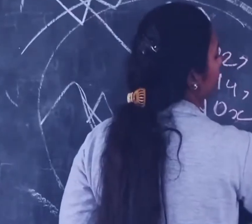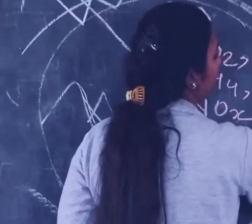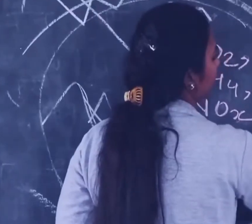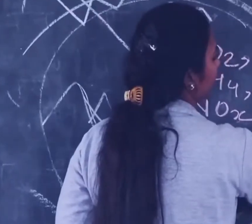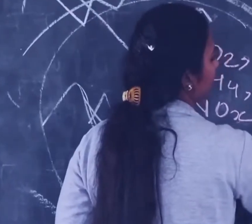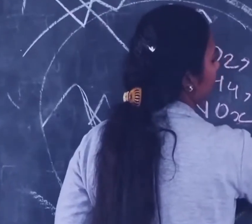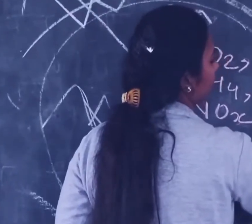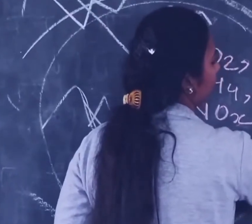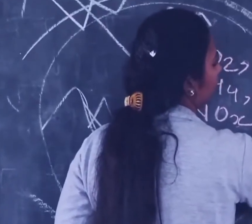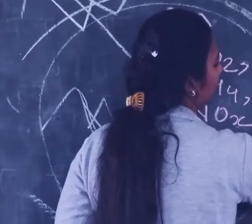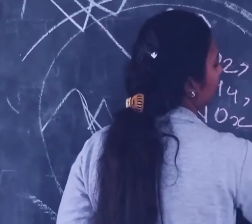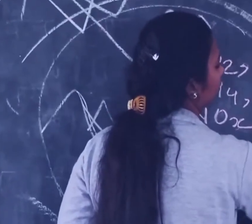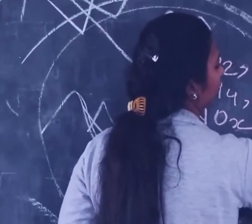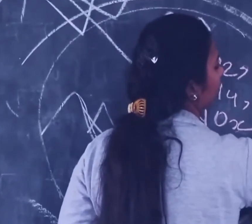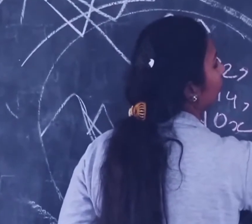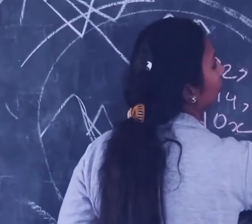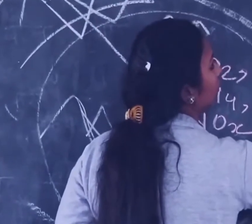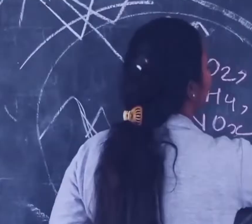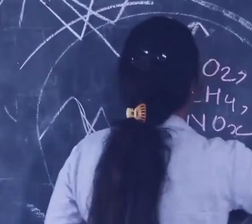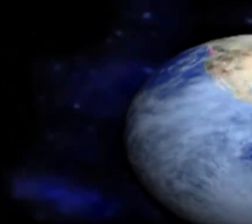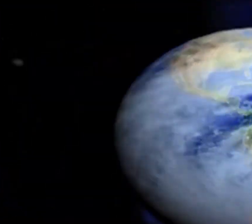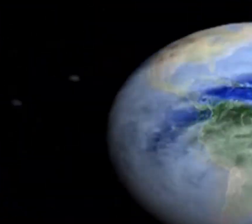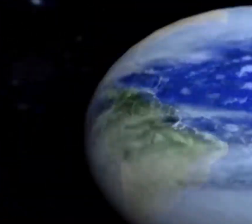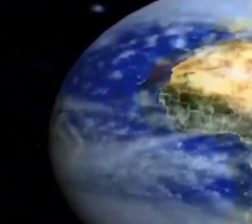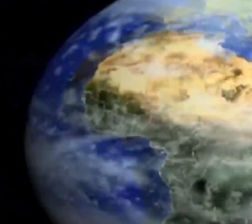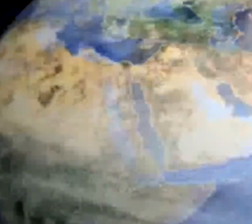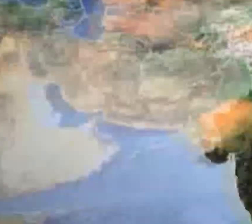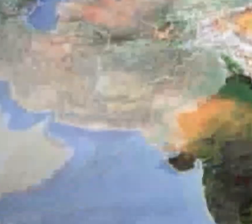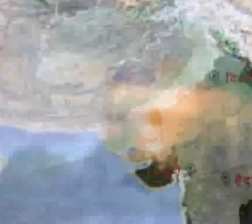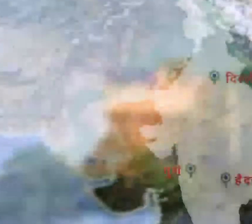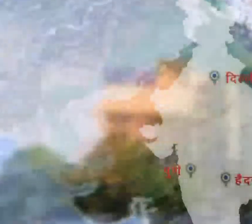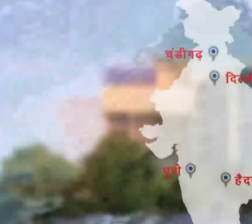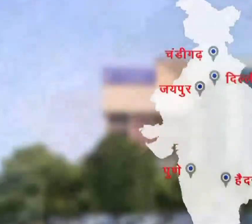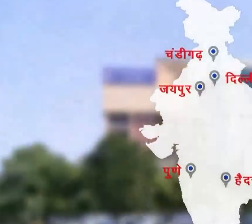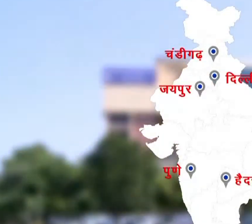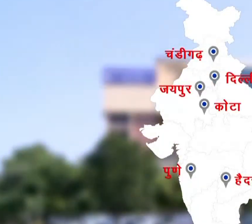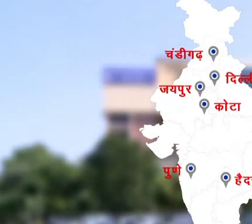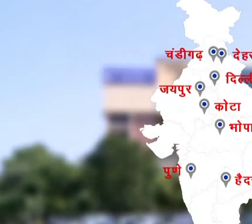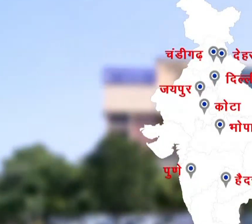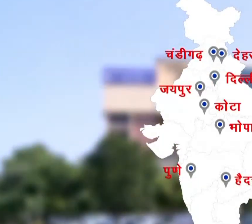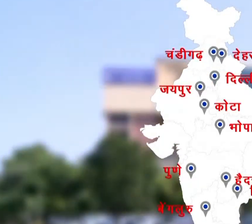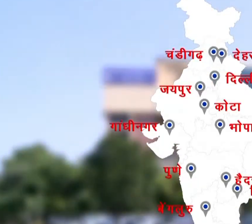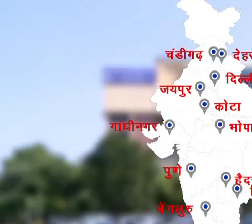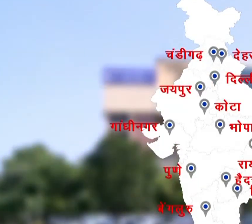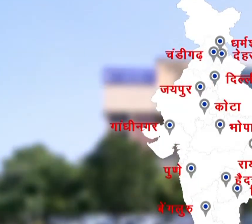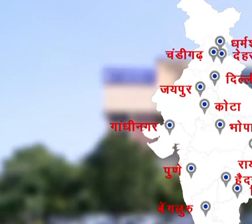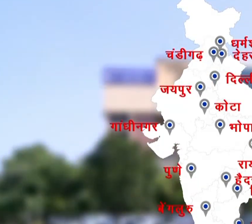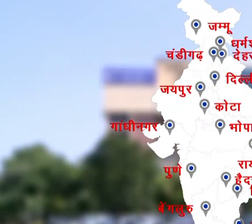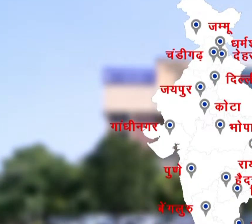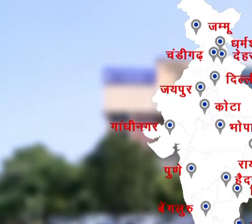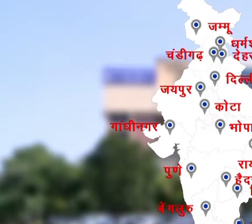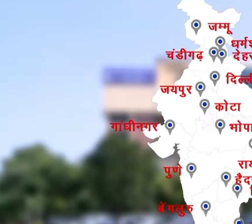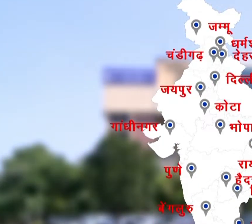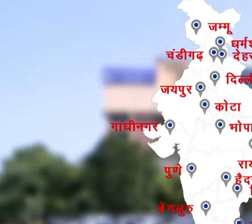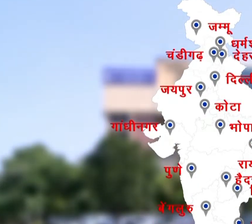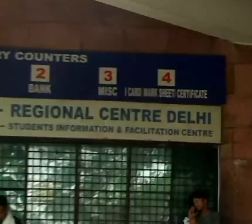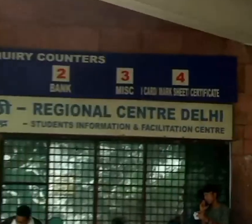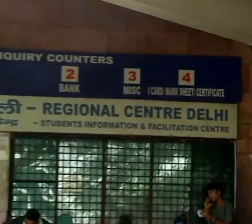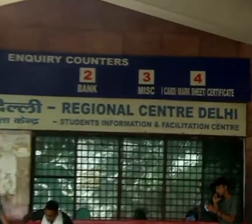मिलता फिर। दुनिया में इसके केंद्र बहुत, कोई